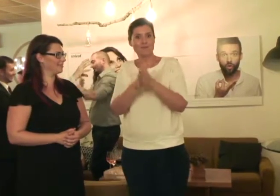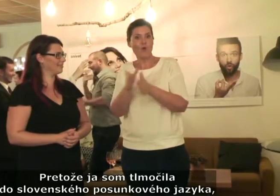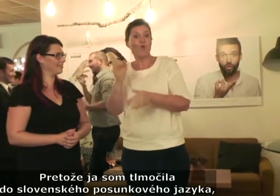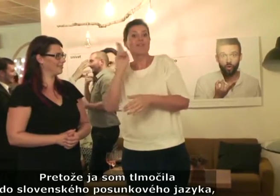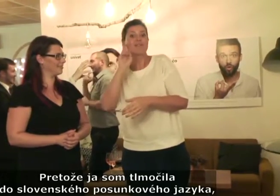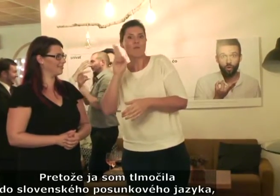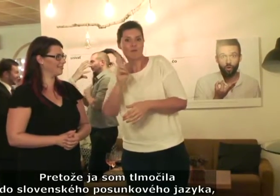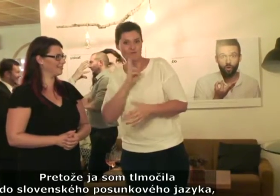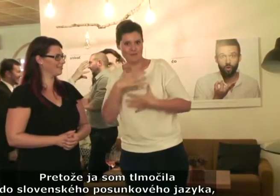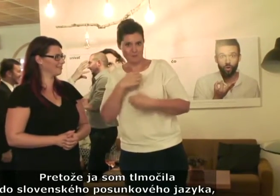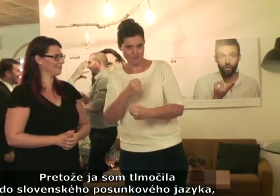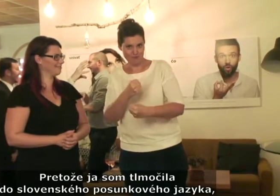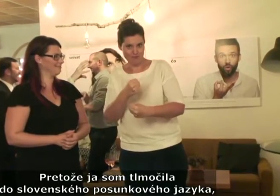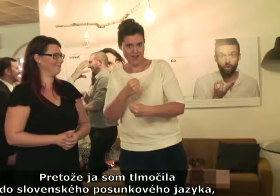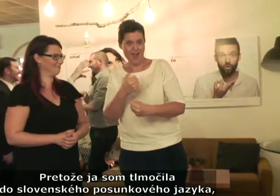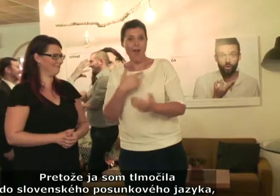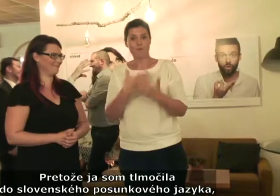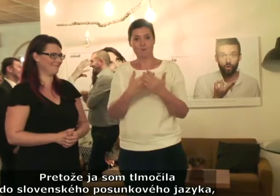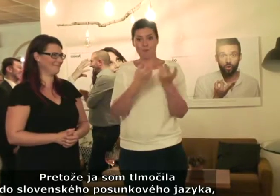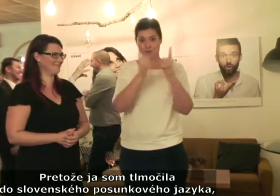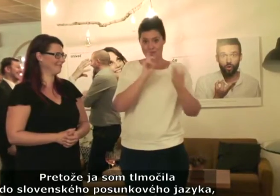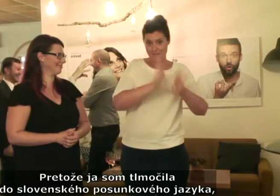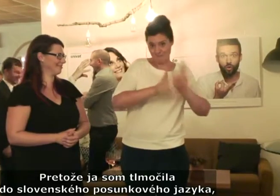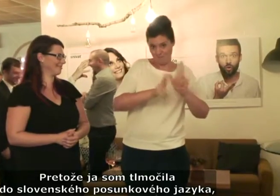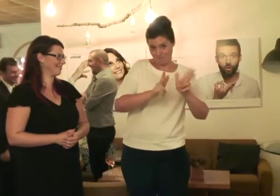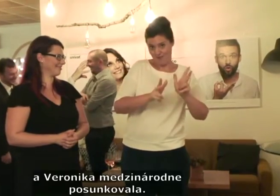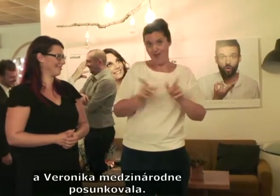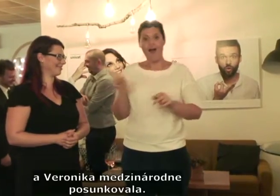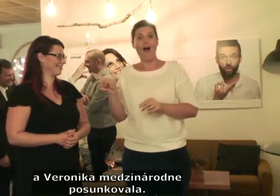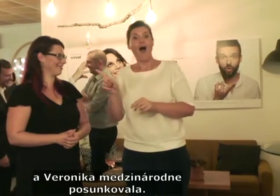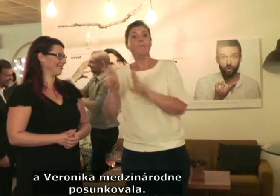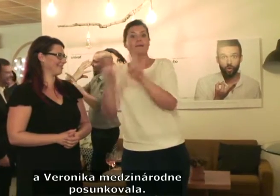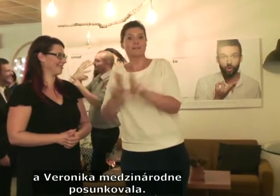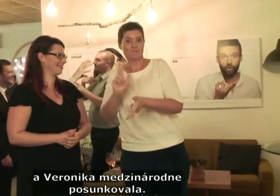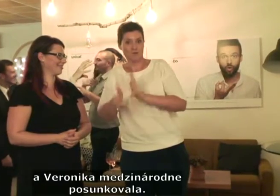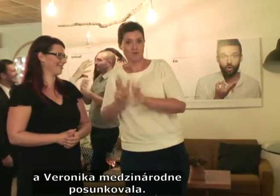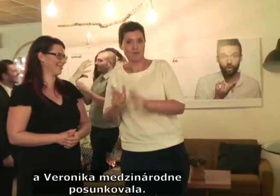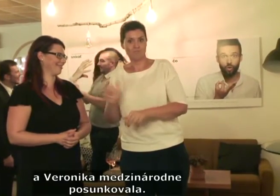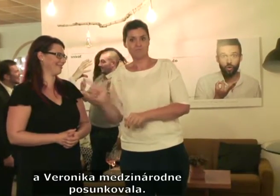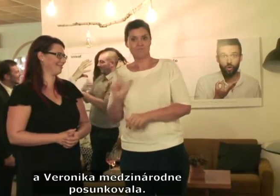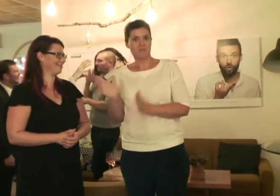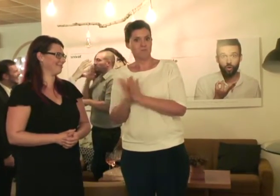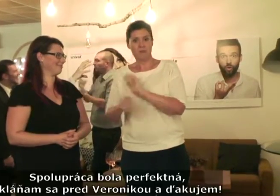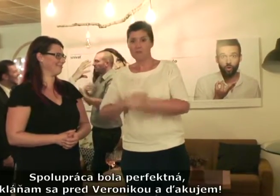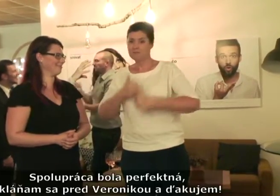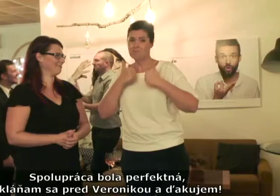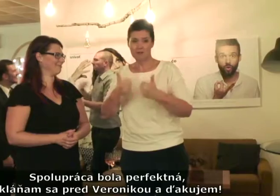tlmočničkou. Ja som tlmočila do slovenského posunkového jazyka a Veronika medzinárodne posunkovala.